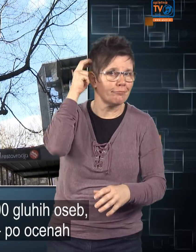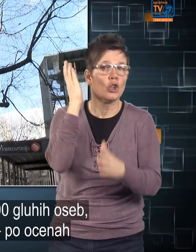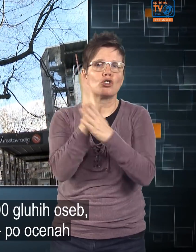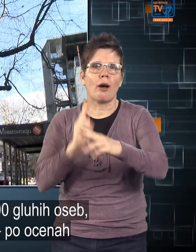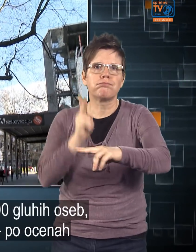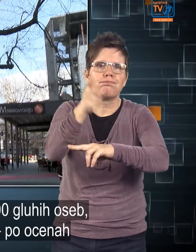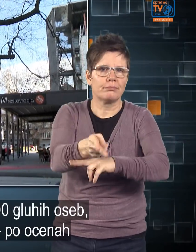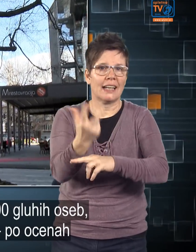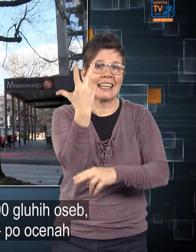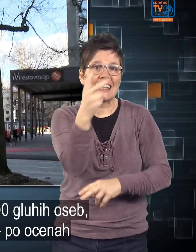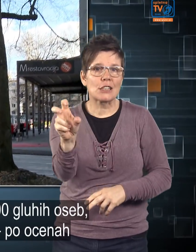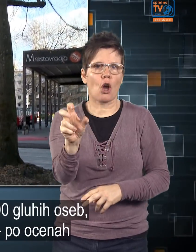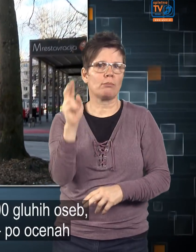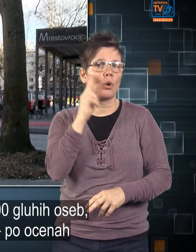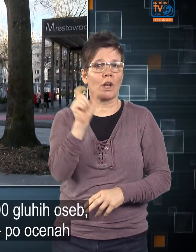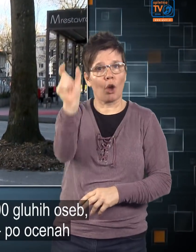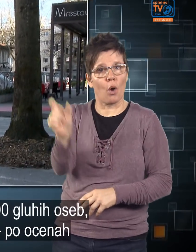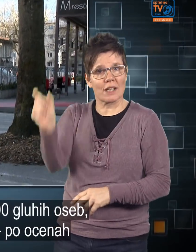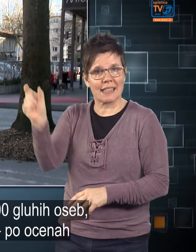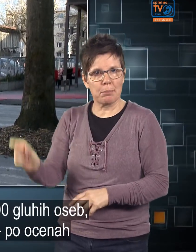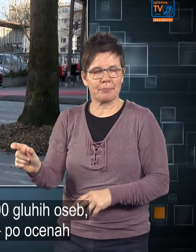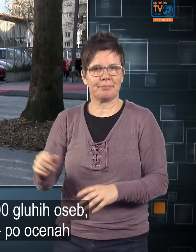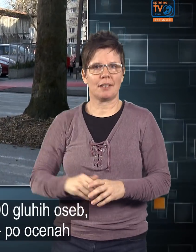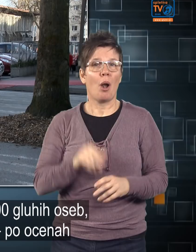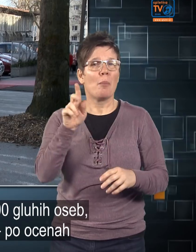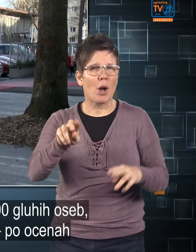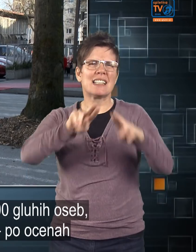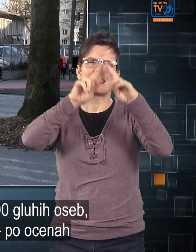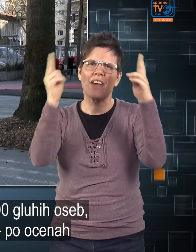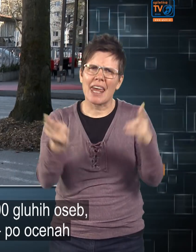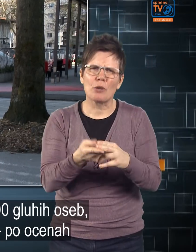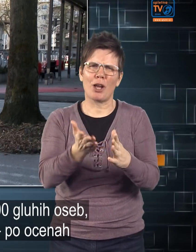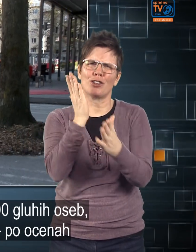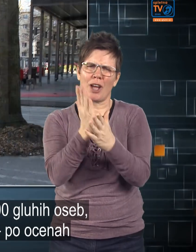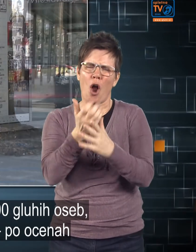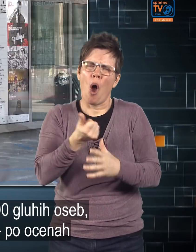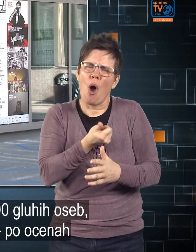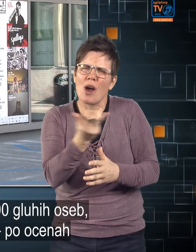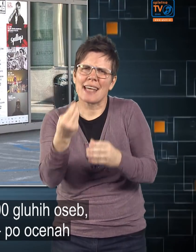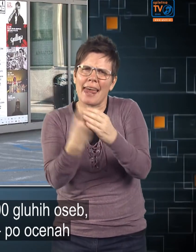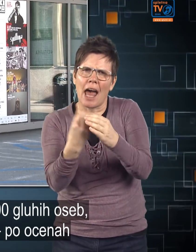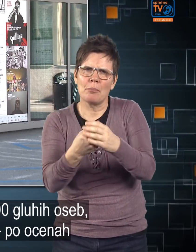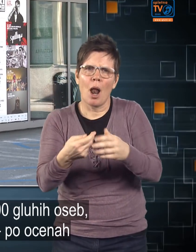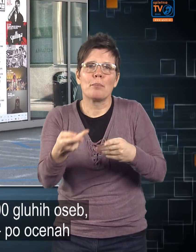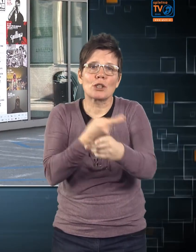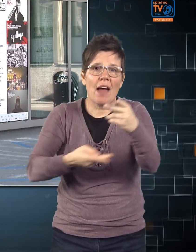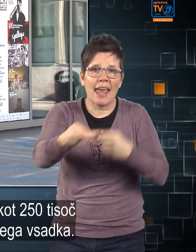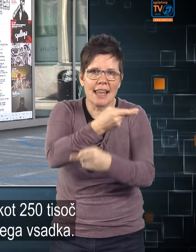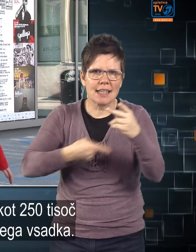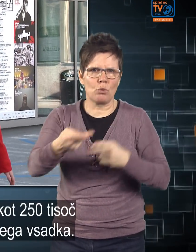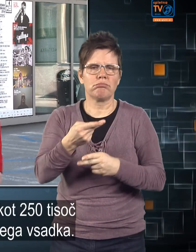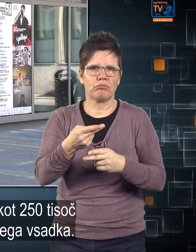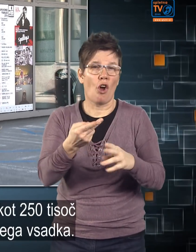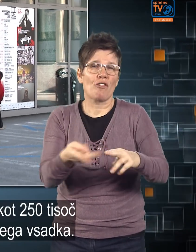je že, po ocenah proizvajalcev, več kot 250 tisoč uporabnikov polževega vsadka.